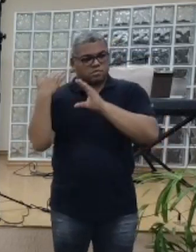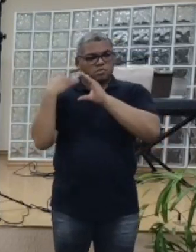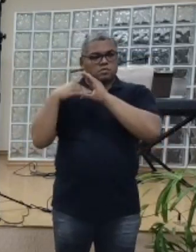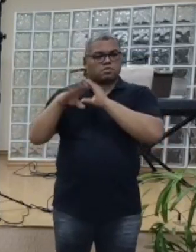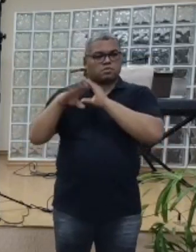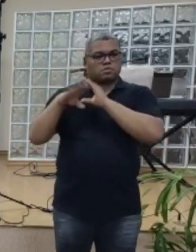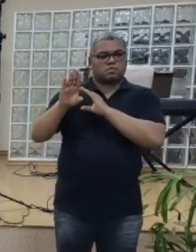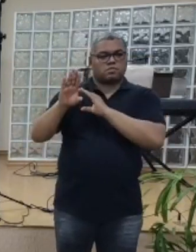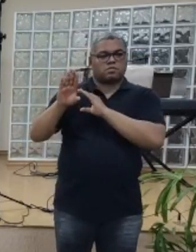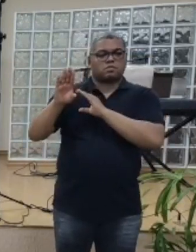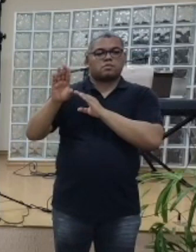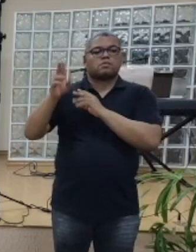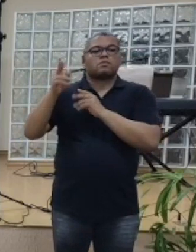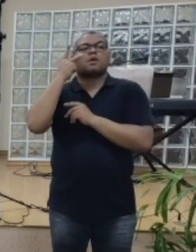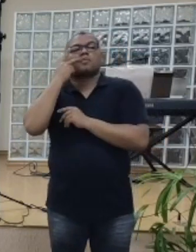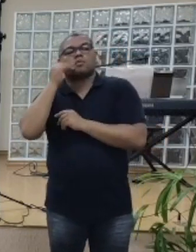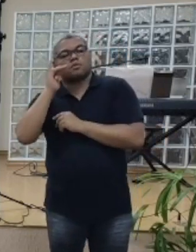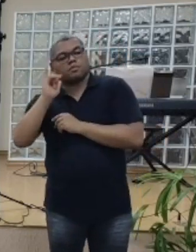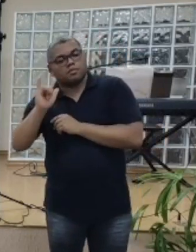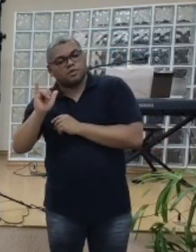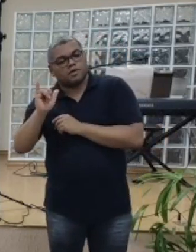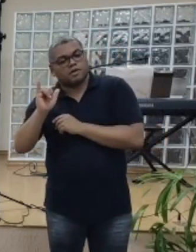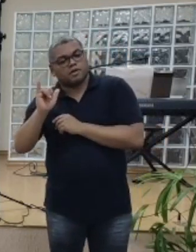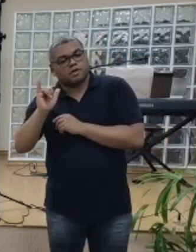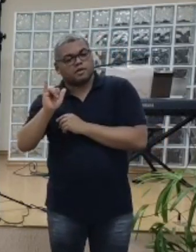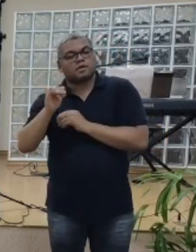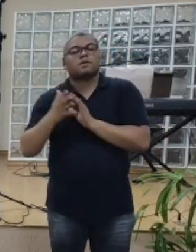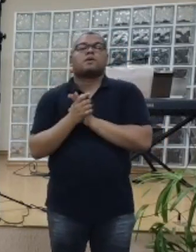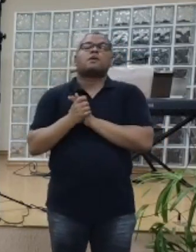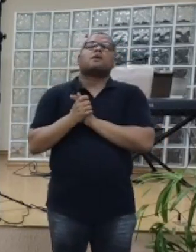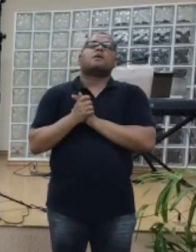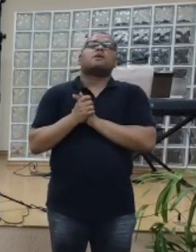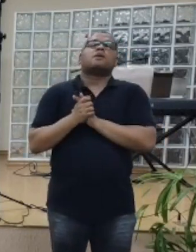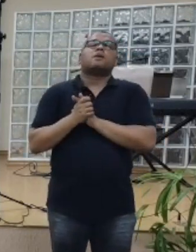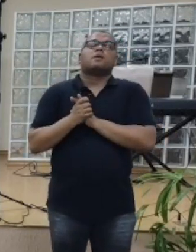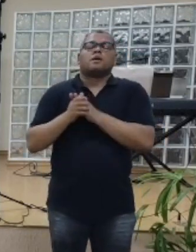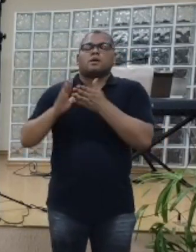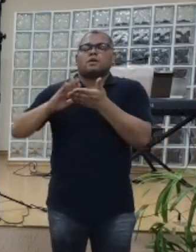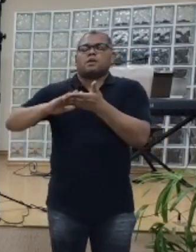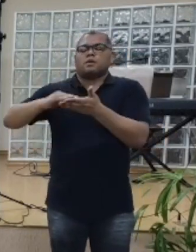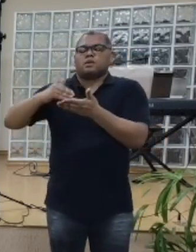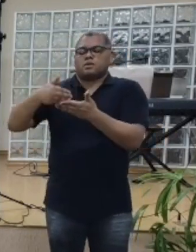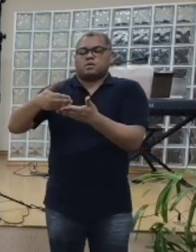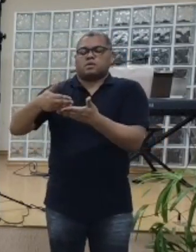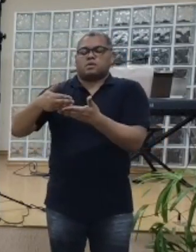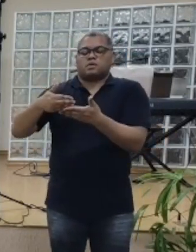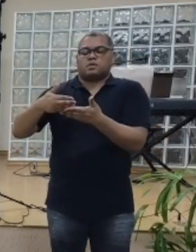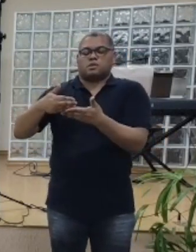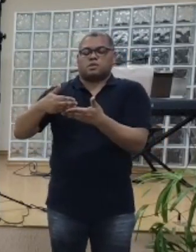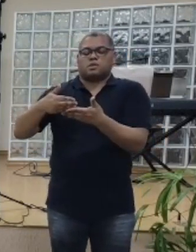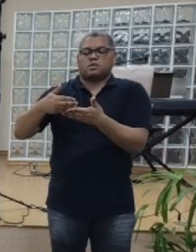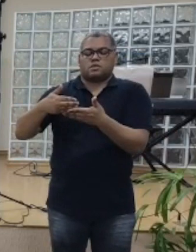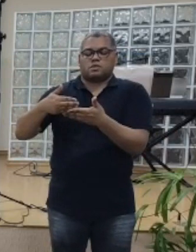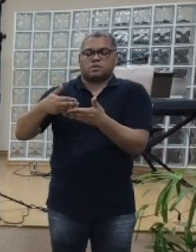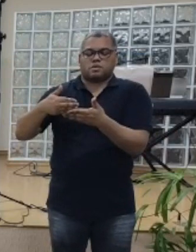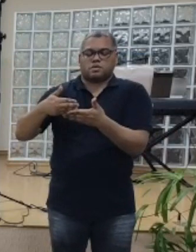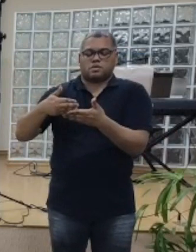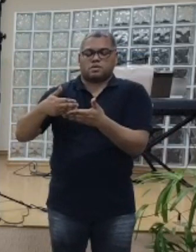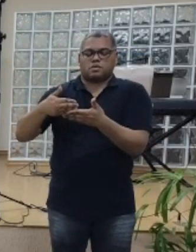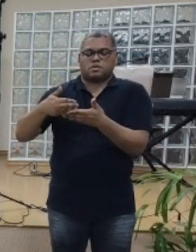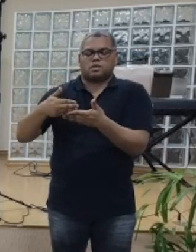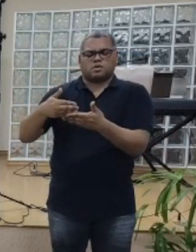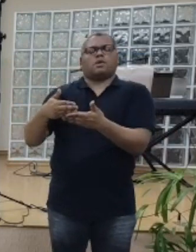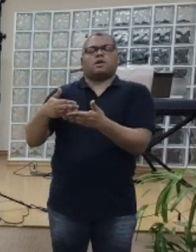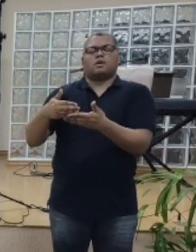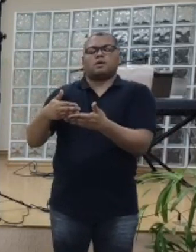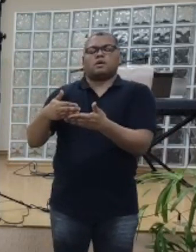falou: amor, o que está acontecendo? Esse menino aqui, olha o que ele me mandou aqui. Pai, manda dinheiro. Quem ele pensa que é e